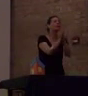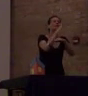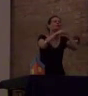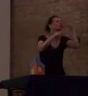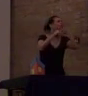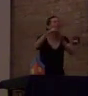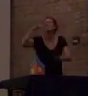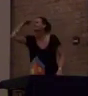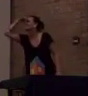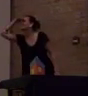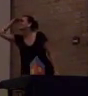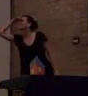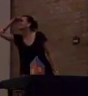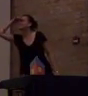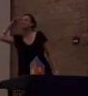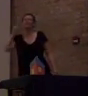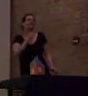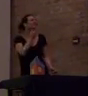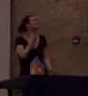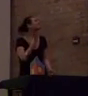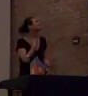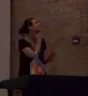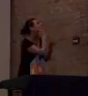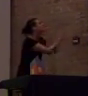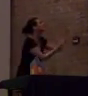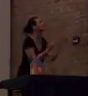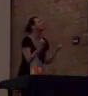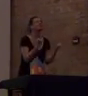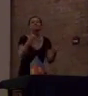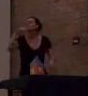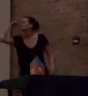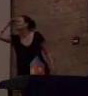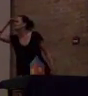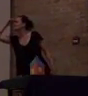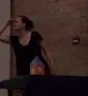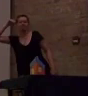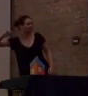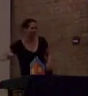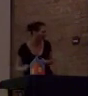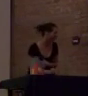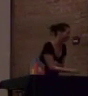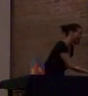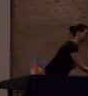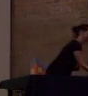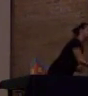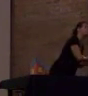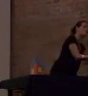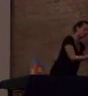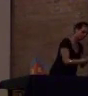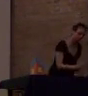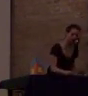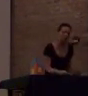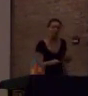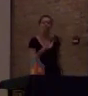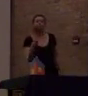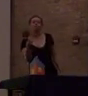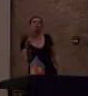observando o quê? O seu pai terminava de construir a cerca em volta da casa, porque ele queria falar o nome dele. Não terminou, então vamos continuar